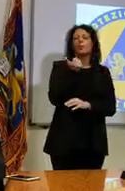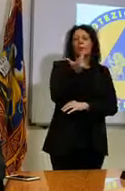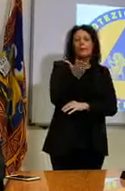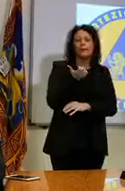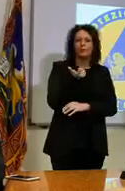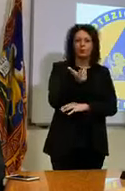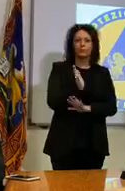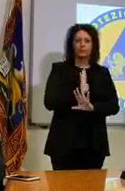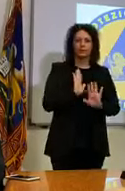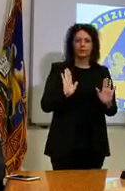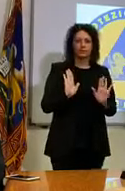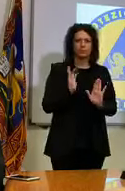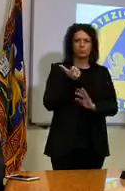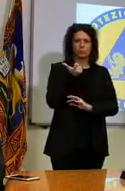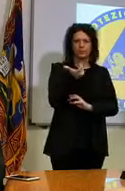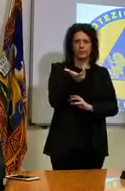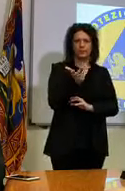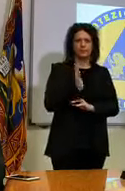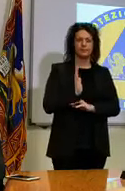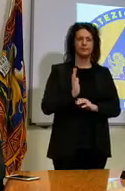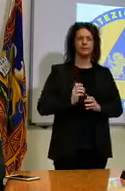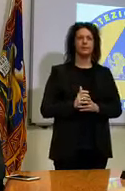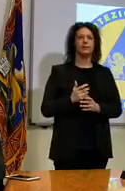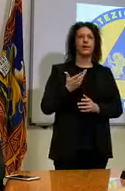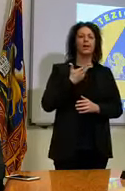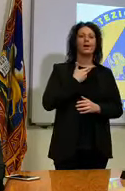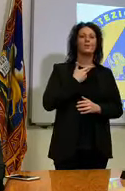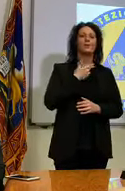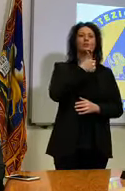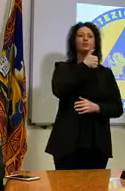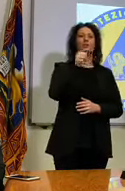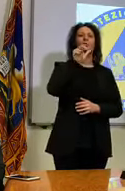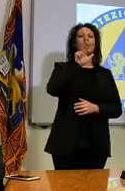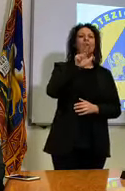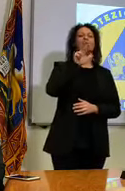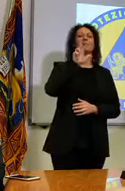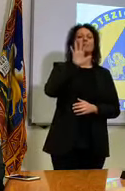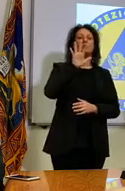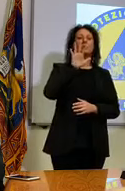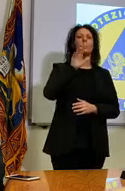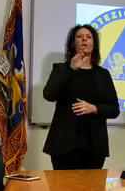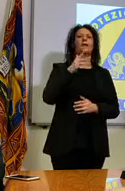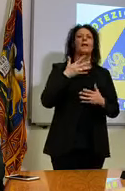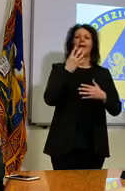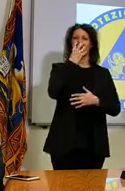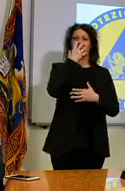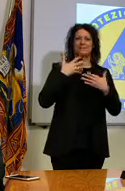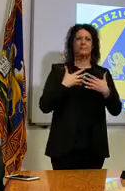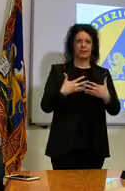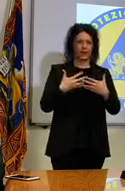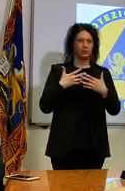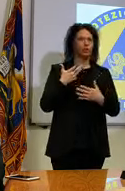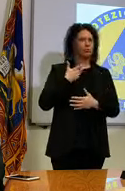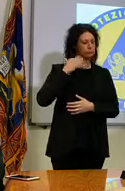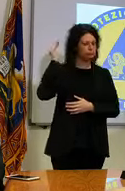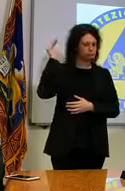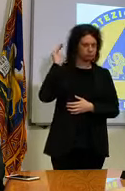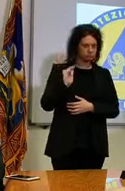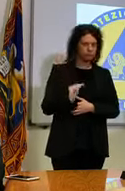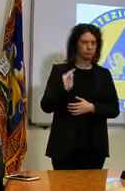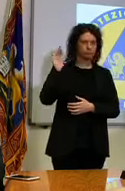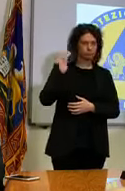cioè passare, cioè, abbiamo avuto 135 respiratori, assolutamente sì, non dico